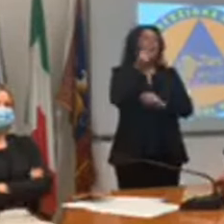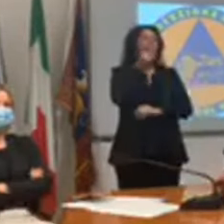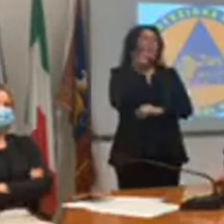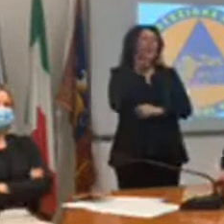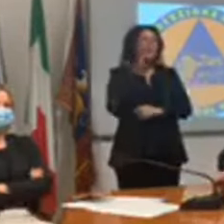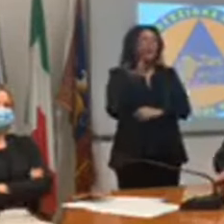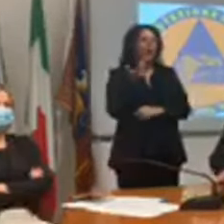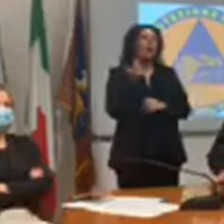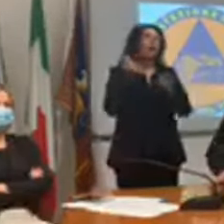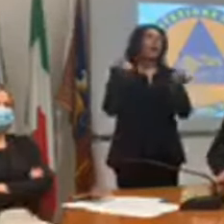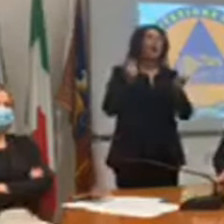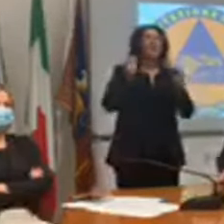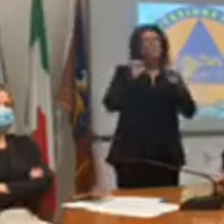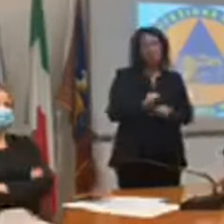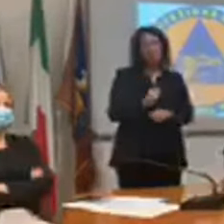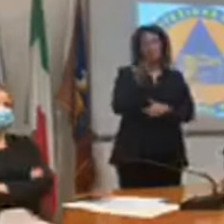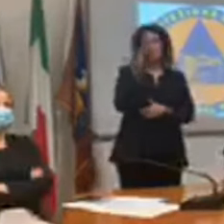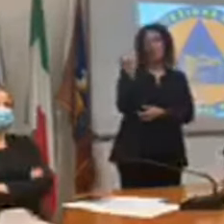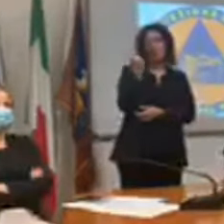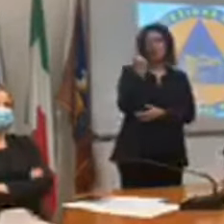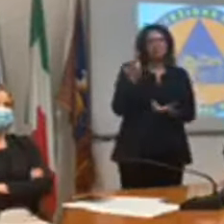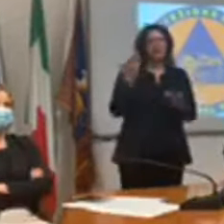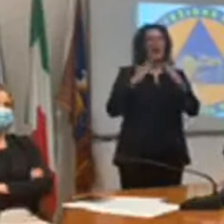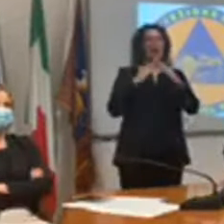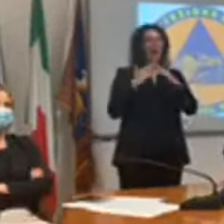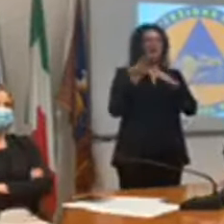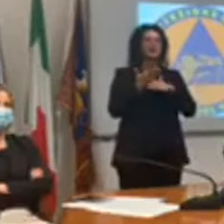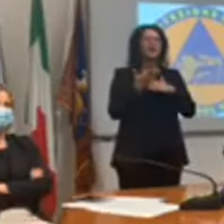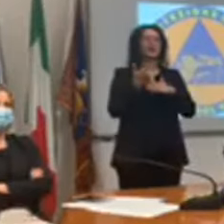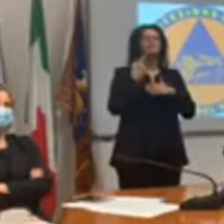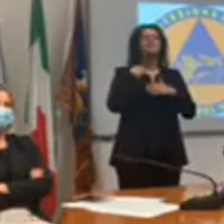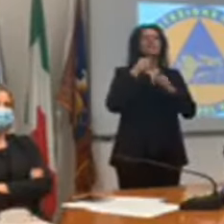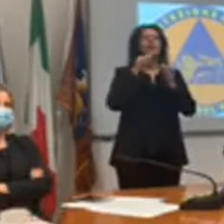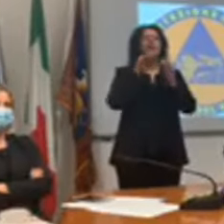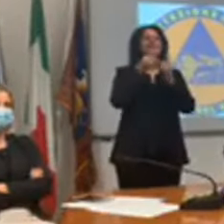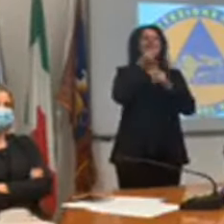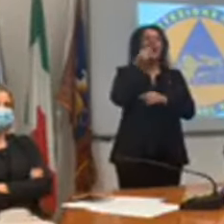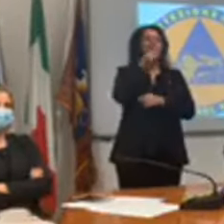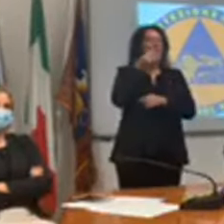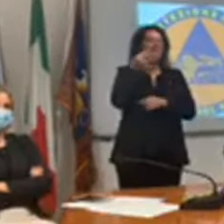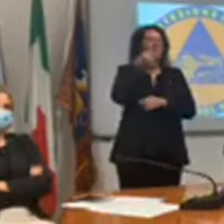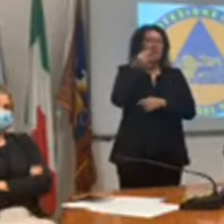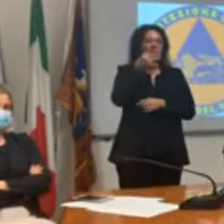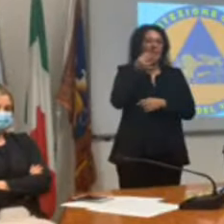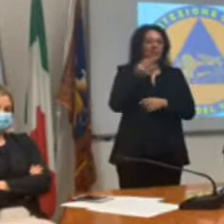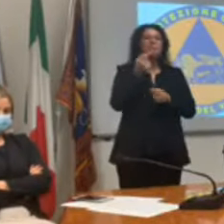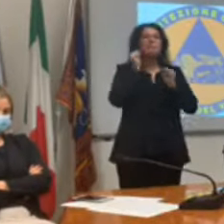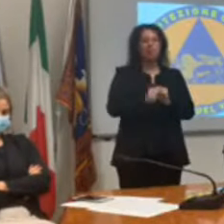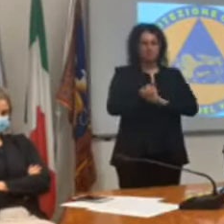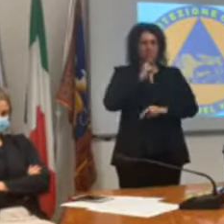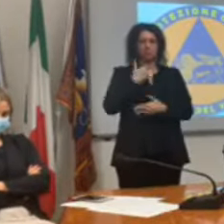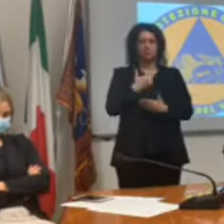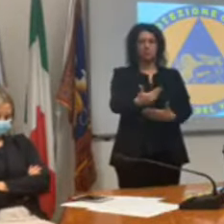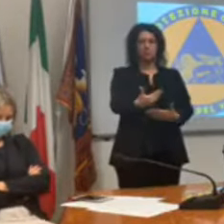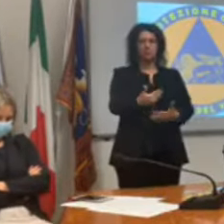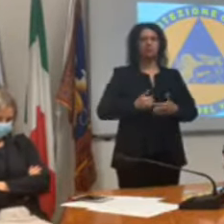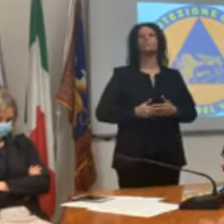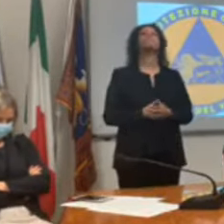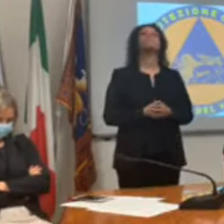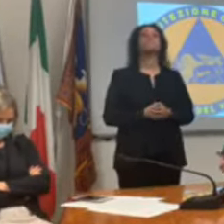a uno stick, a qualcosa, a una striscetta e poi si fa, ma a quel punto se noi riusciamo a fare l'autodiagnosi, capite